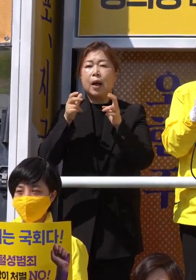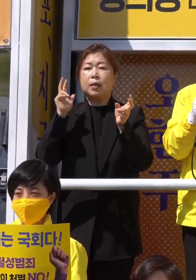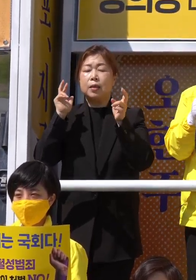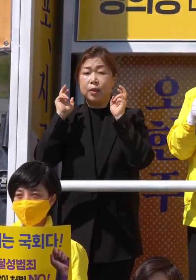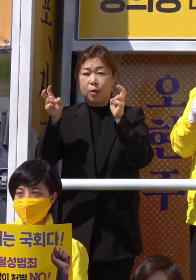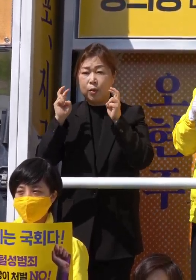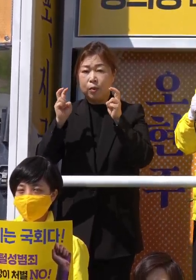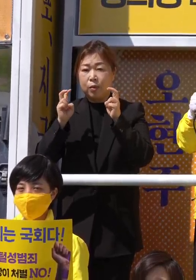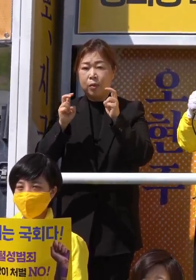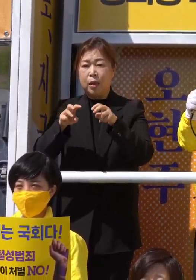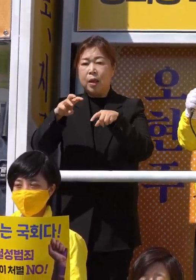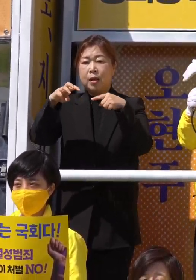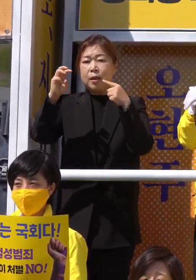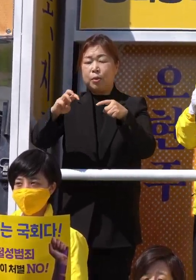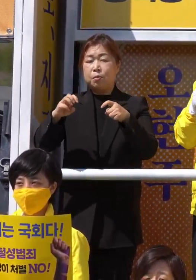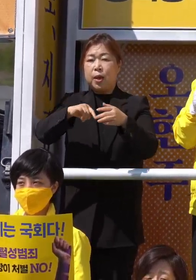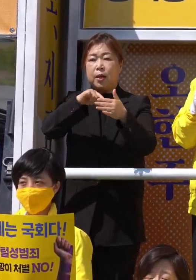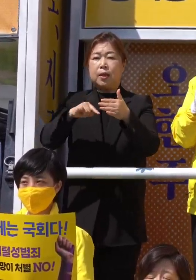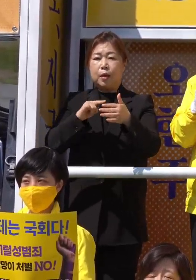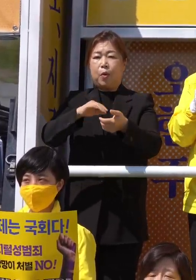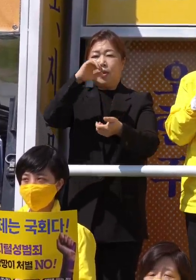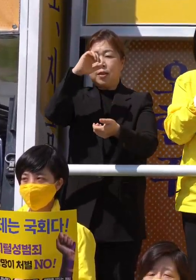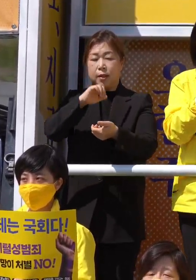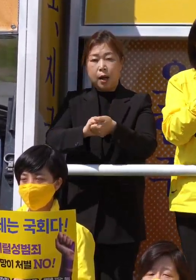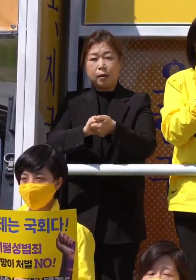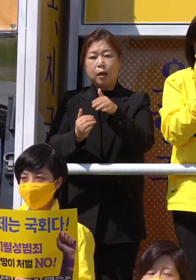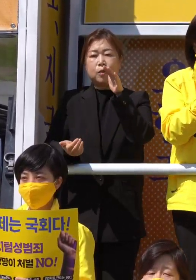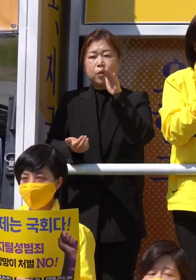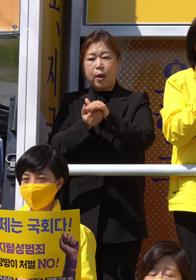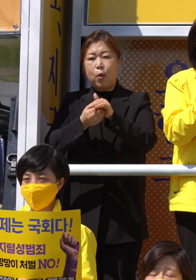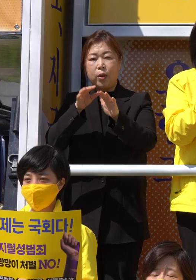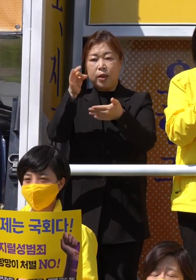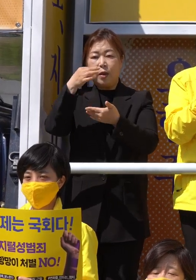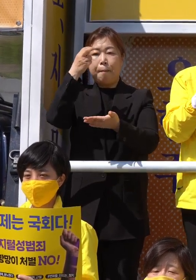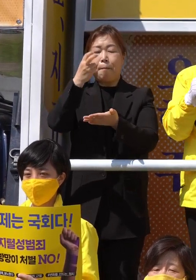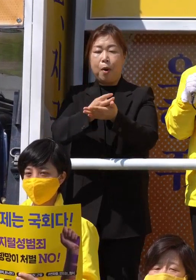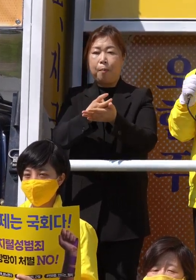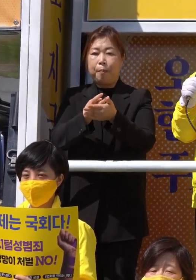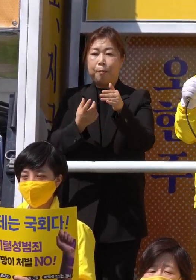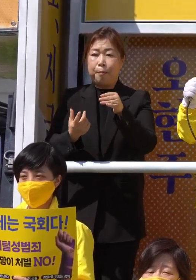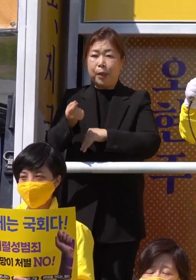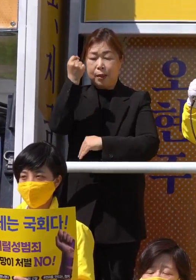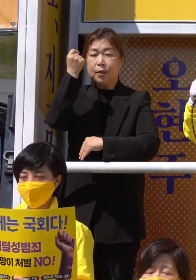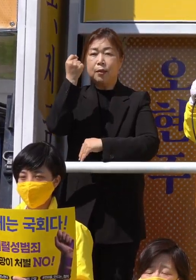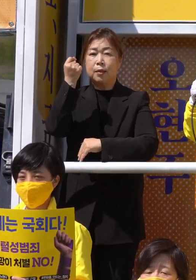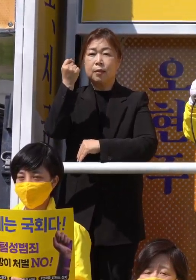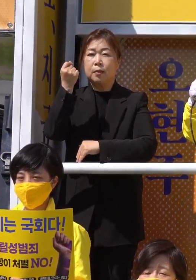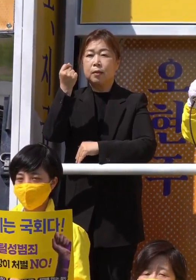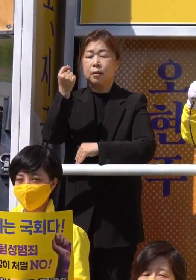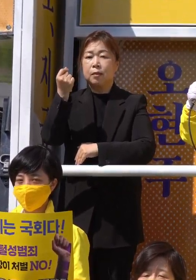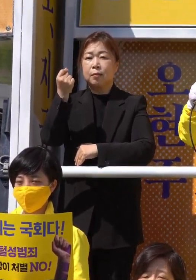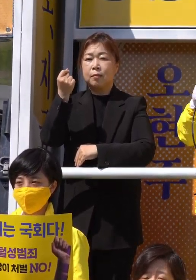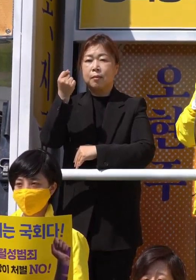임원들 30배 이내로 제한하는 최고임금법을 조속히